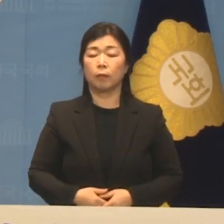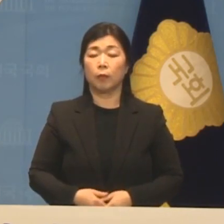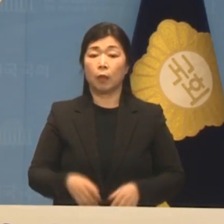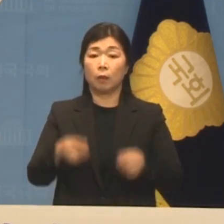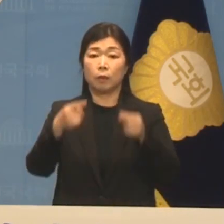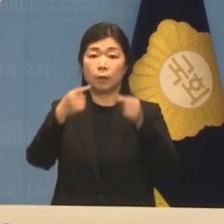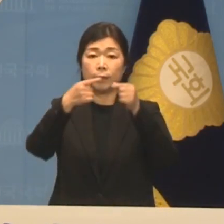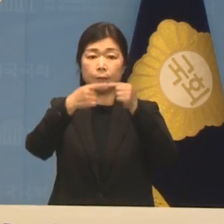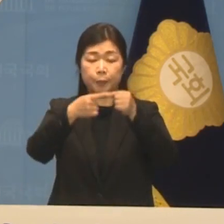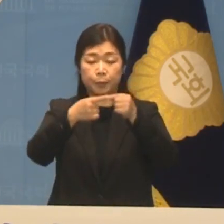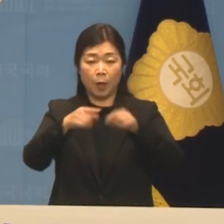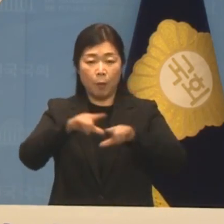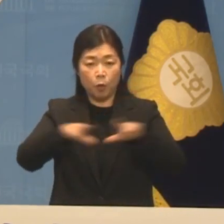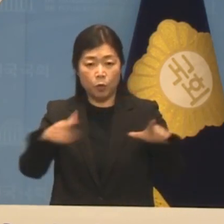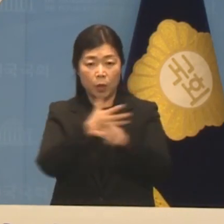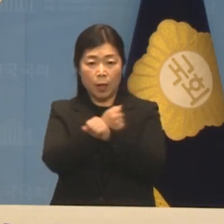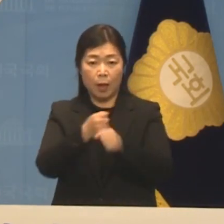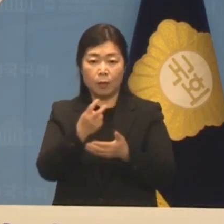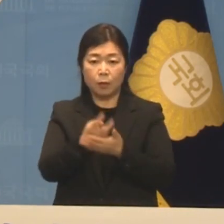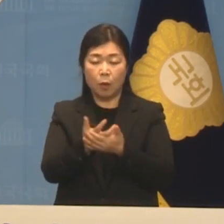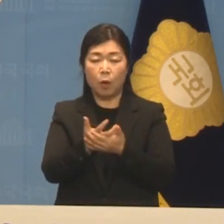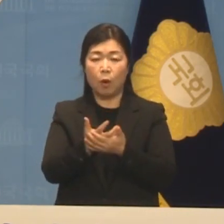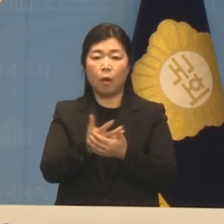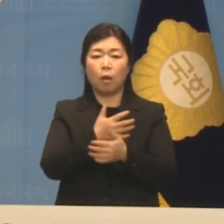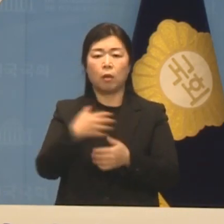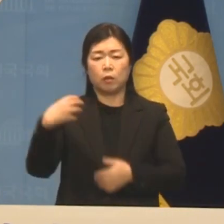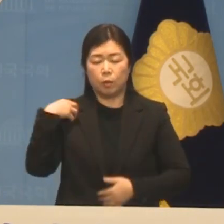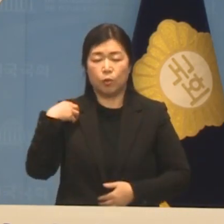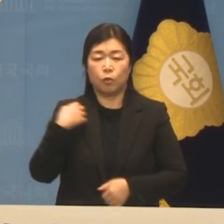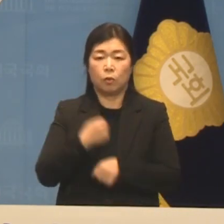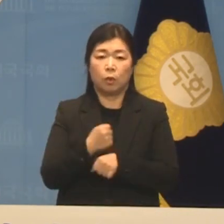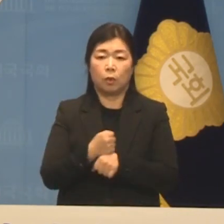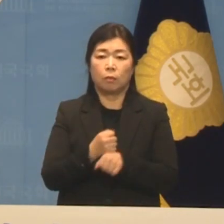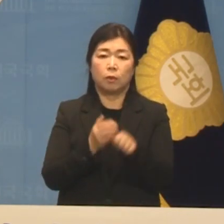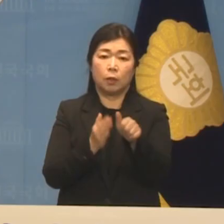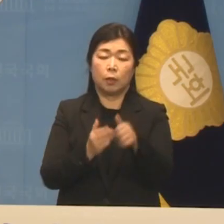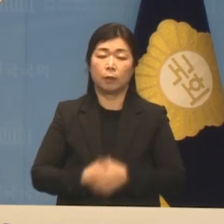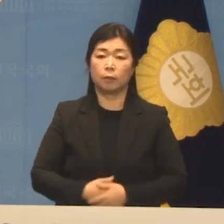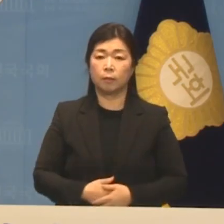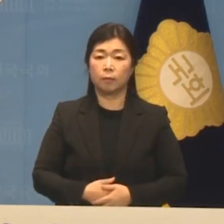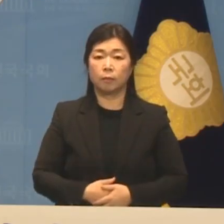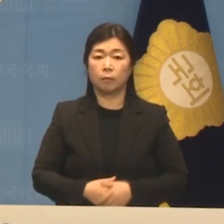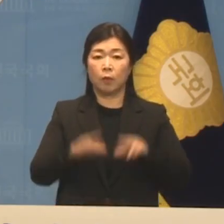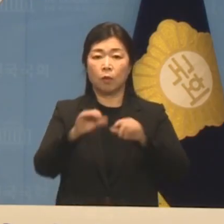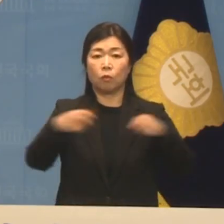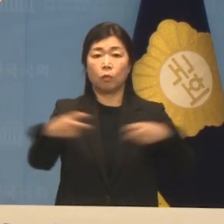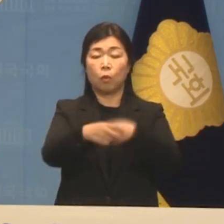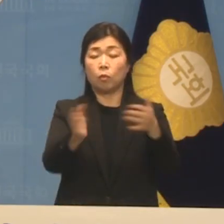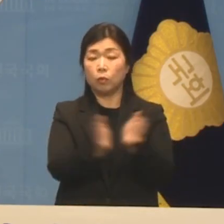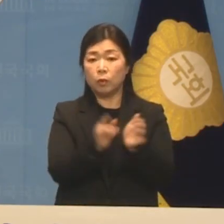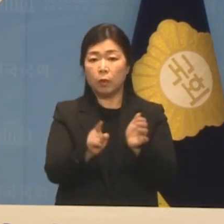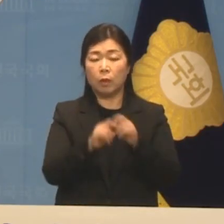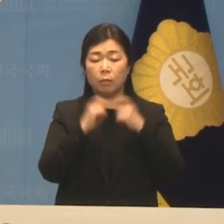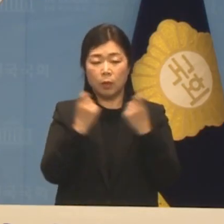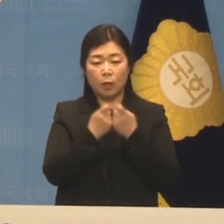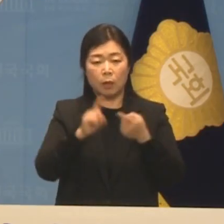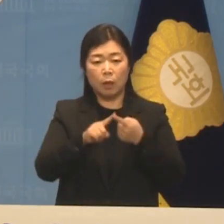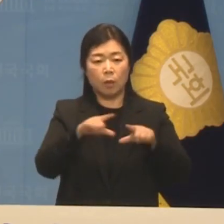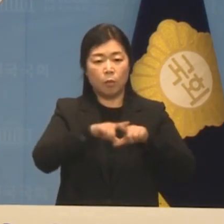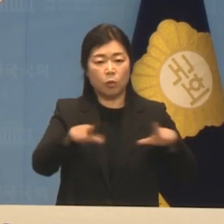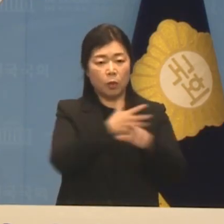첫 번째, 표준계약서의 의무화 관련 입장입니다. 국토부는 민간에 대해 표준계약서 사용을